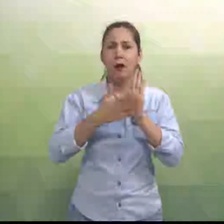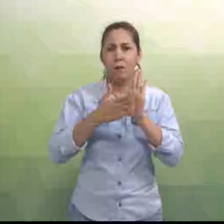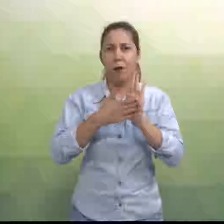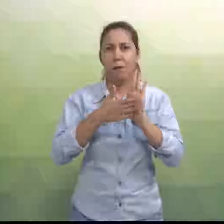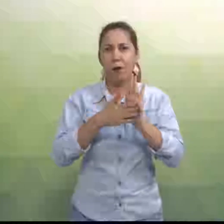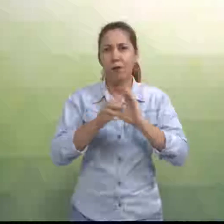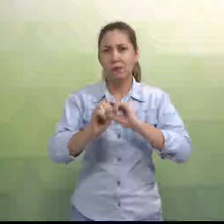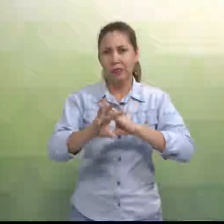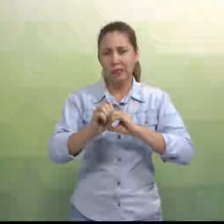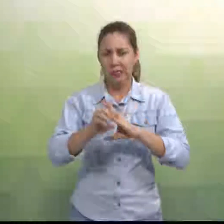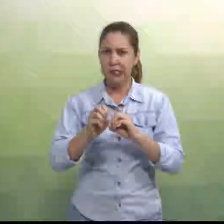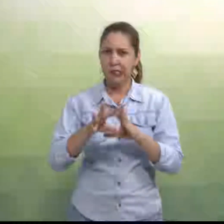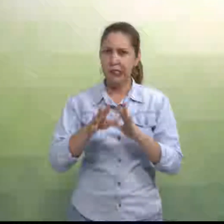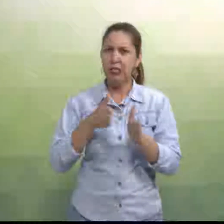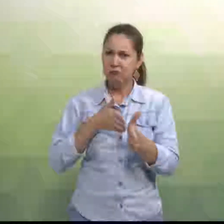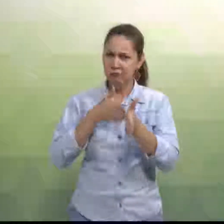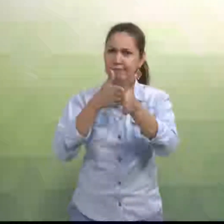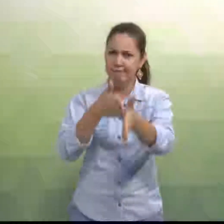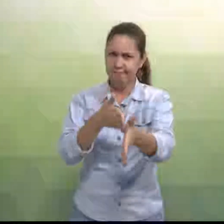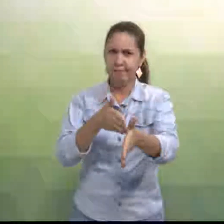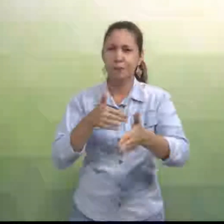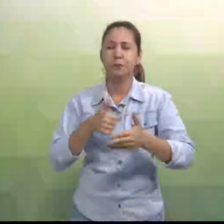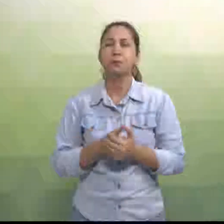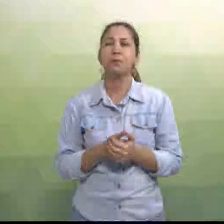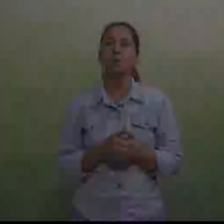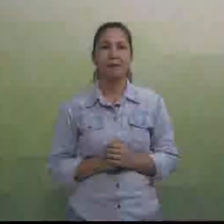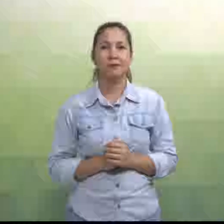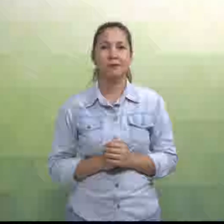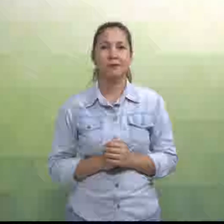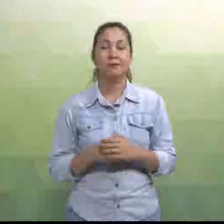são as propostas de ensino nessa linha?